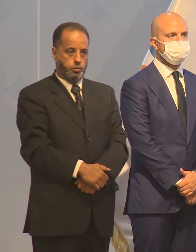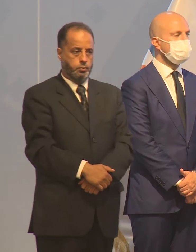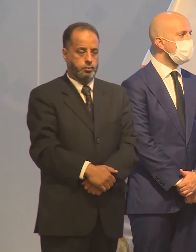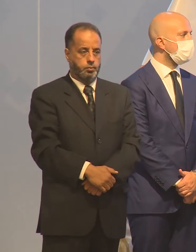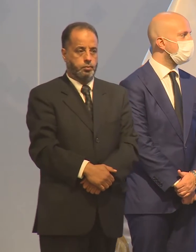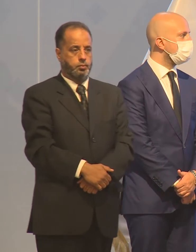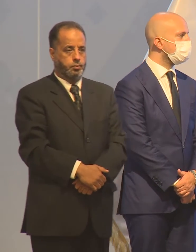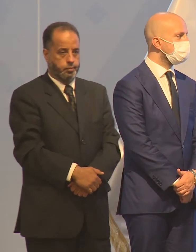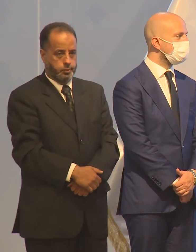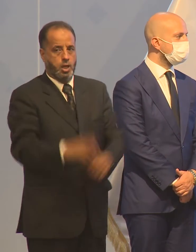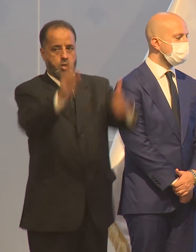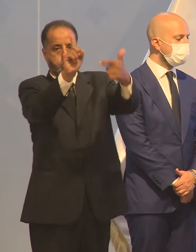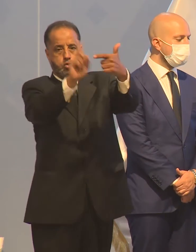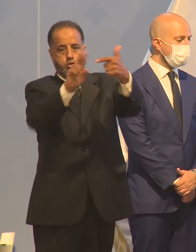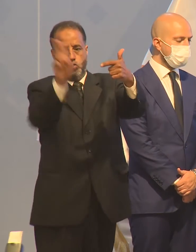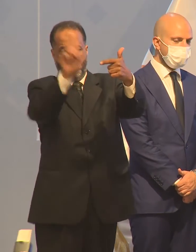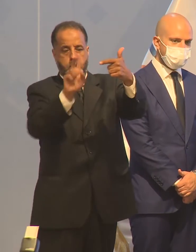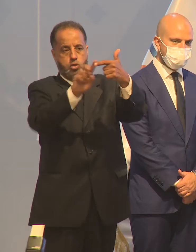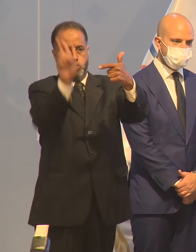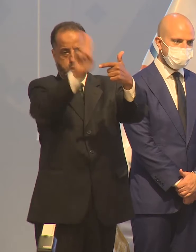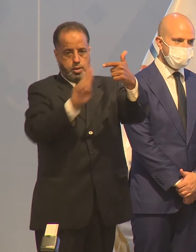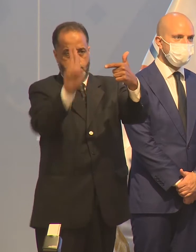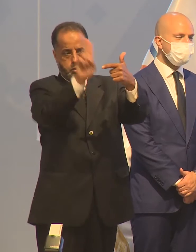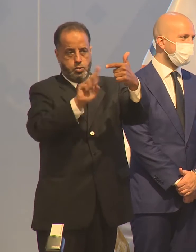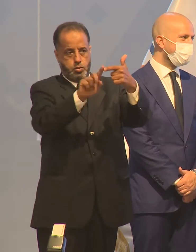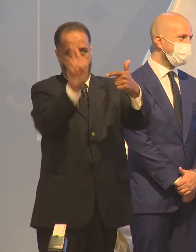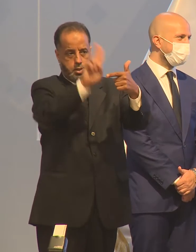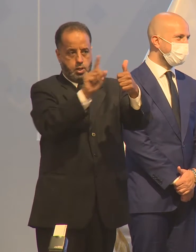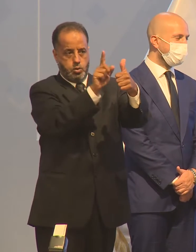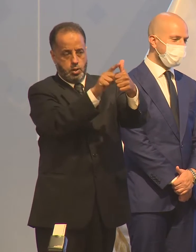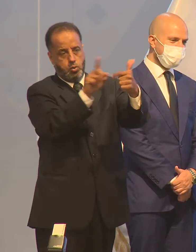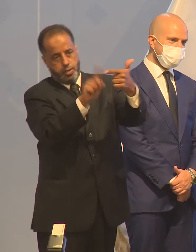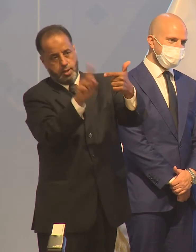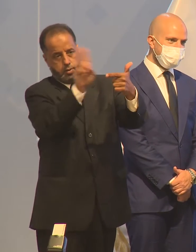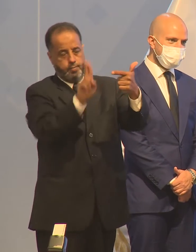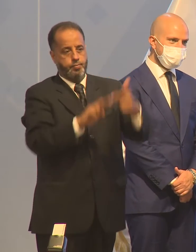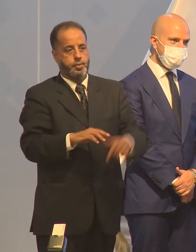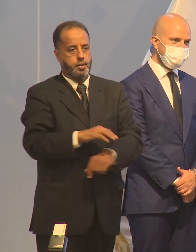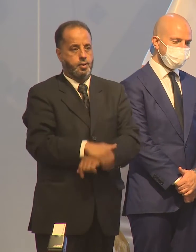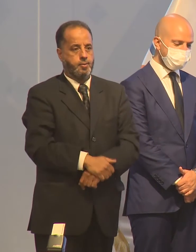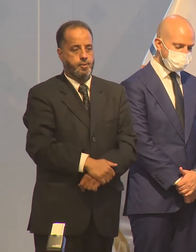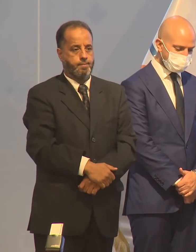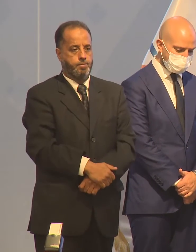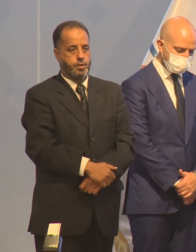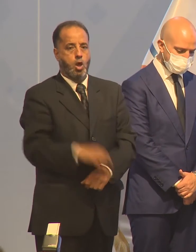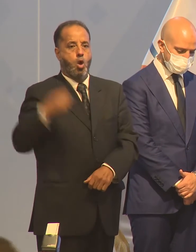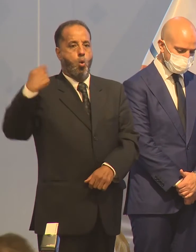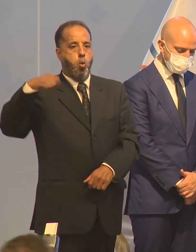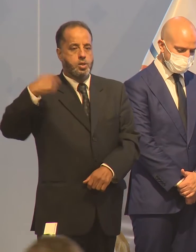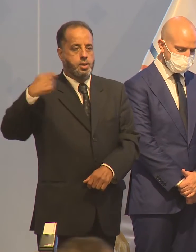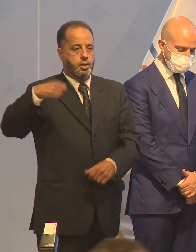أنا حنجاوبك على السؤال الثاني. السؤال الأول حيجاوبك عليه السيد وزير الدولة